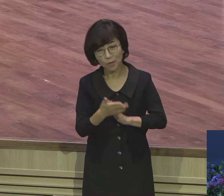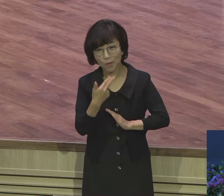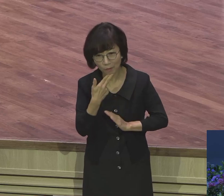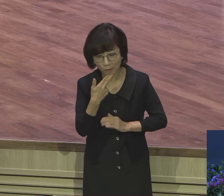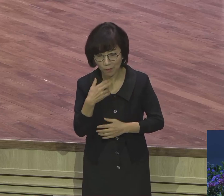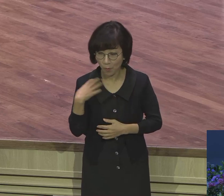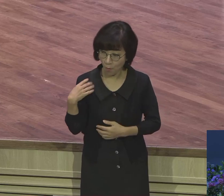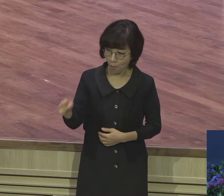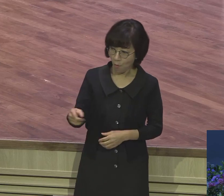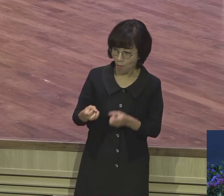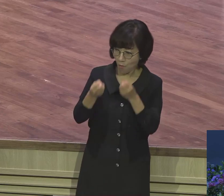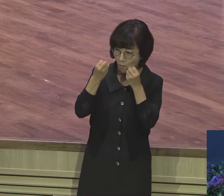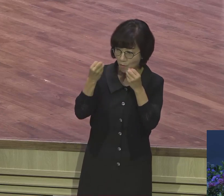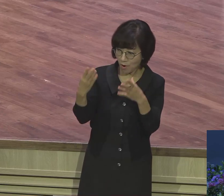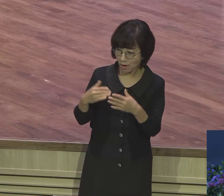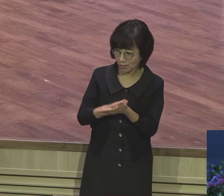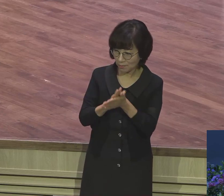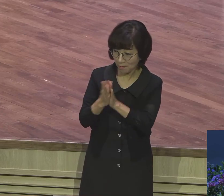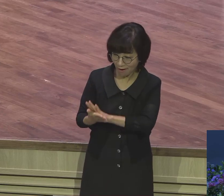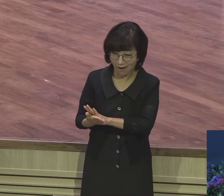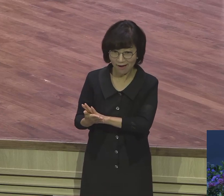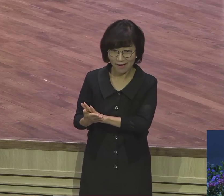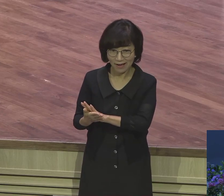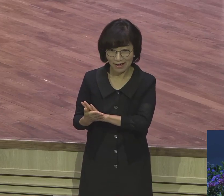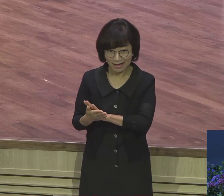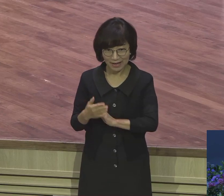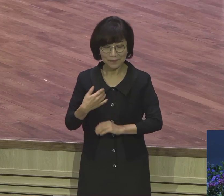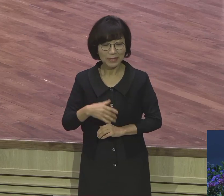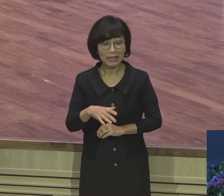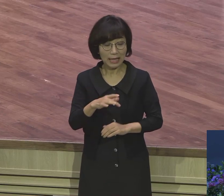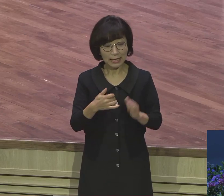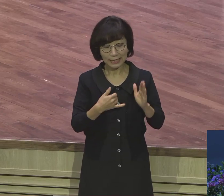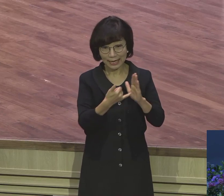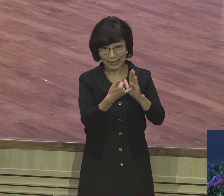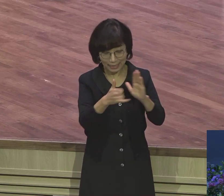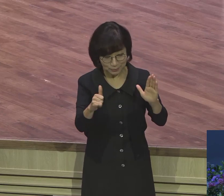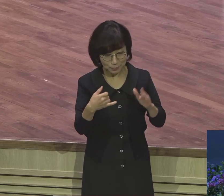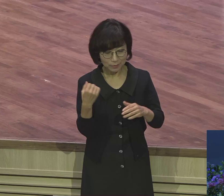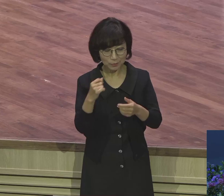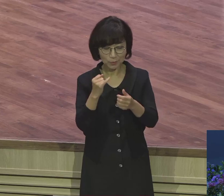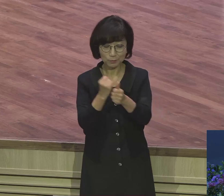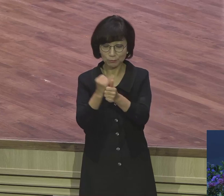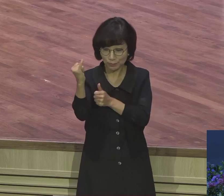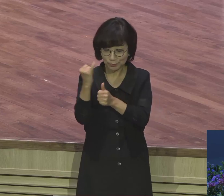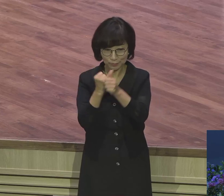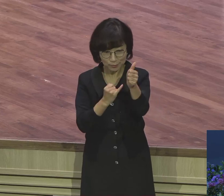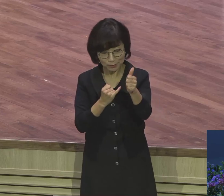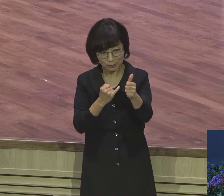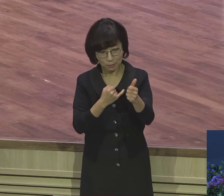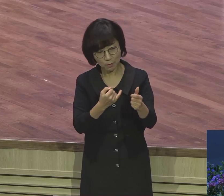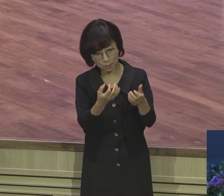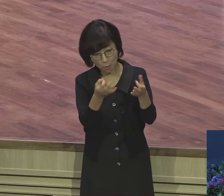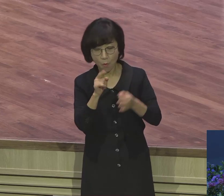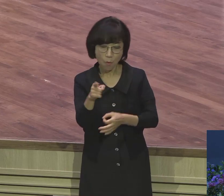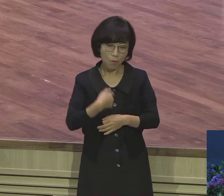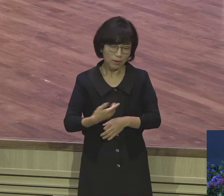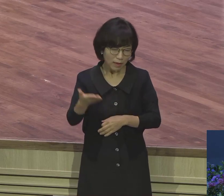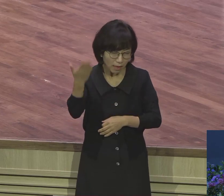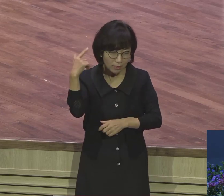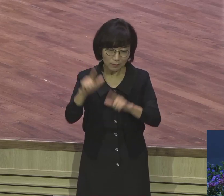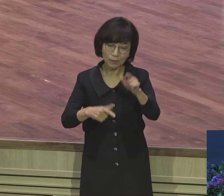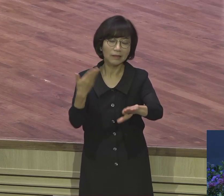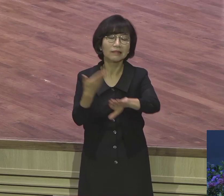바뀌었구나. 사람이 많이 바뀌었네. 가족부터 알아야 돼요. 부부간에 알아야 돼요. 이야, 정말로 많이